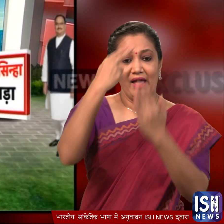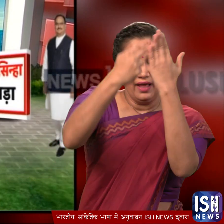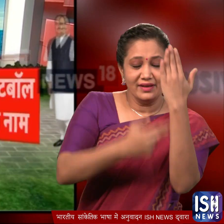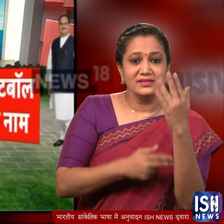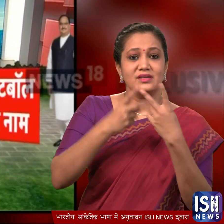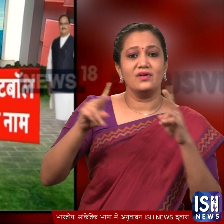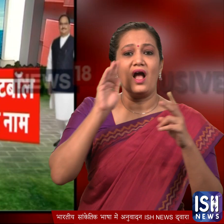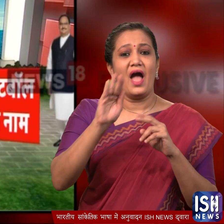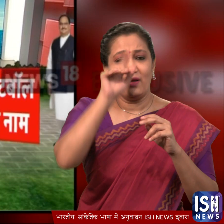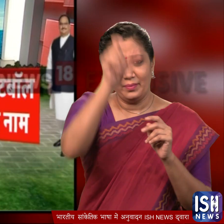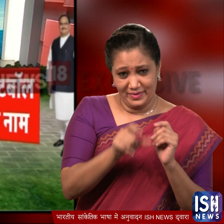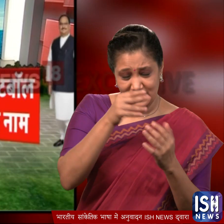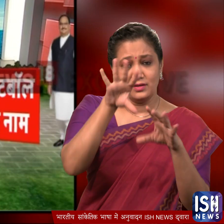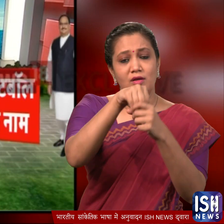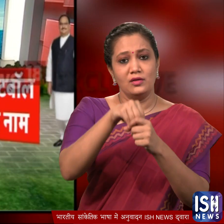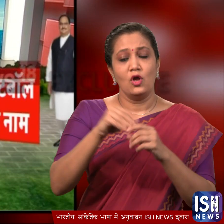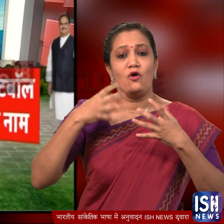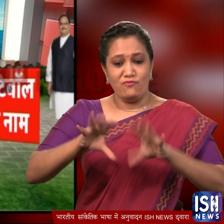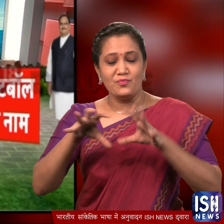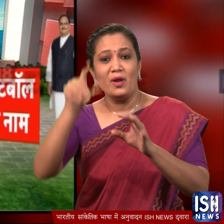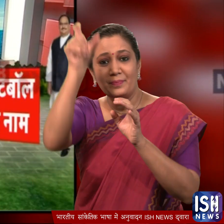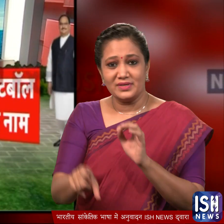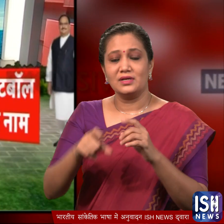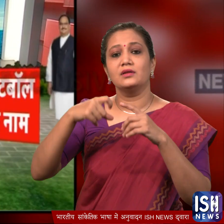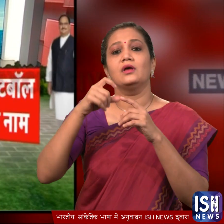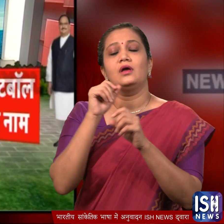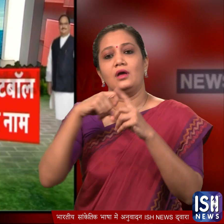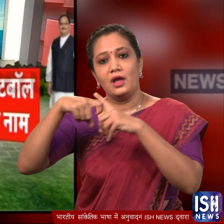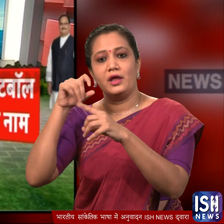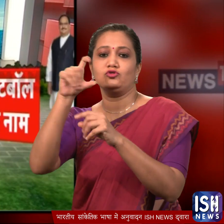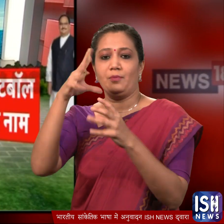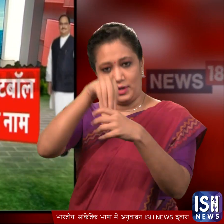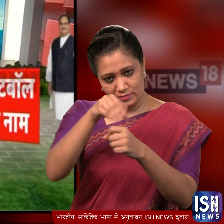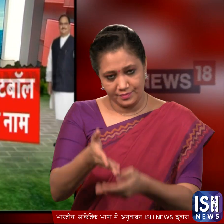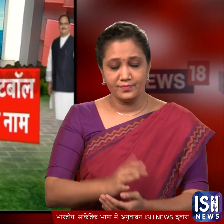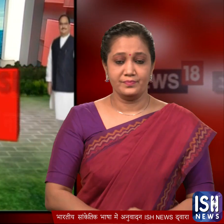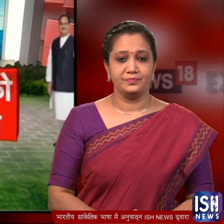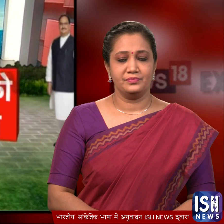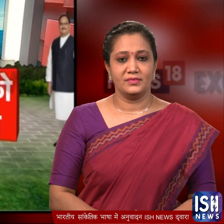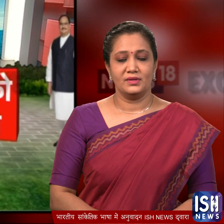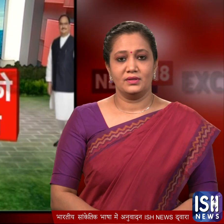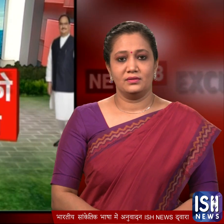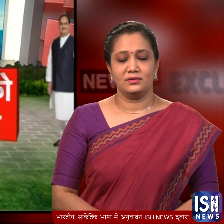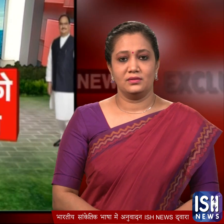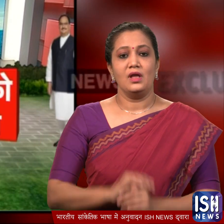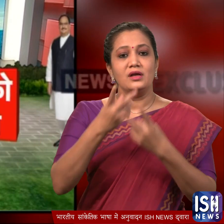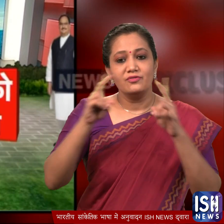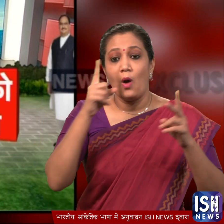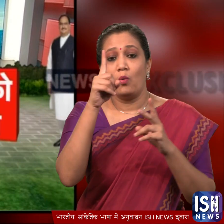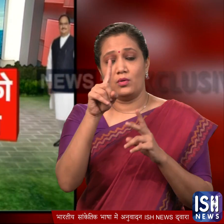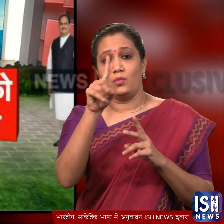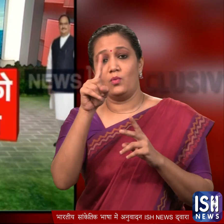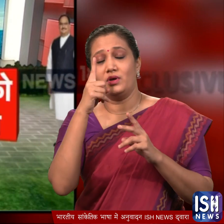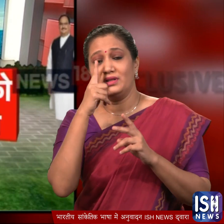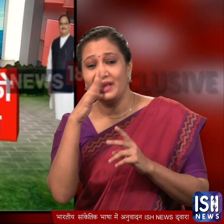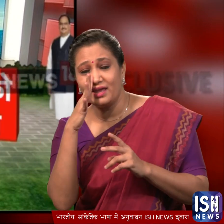लिस्ट में गायक असीम सरकार और फुटबॉल खिलाड़ी कल्याण चौबे का भी नाम है। इसके अलावा पार्टी ने 19 महिलाओं